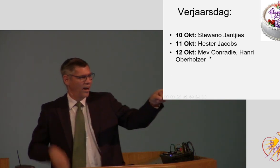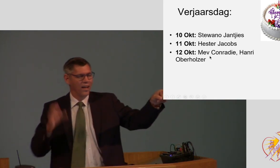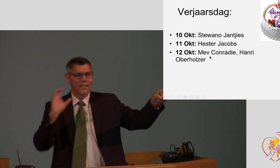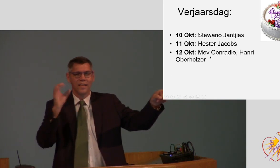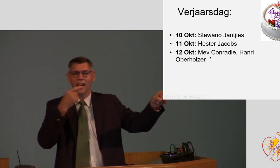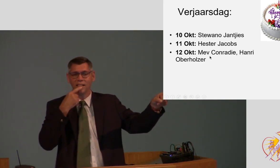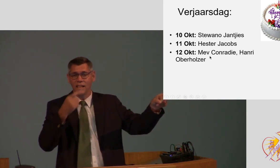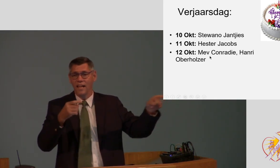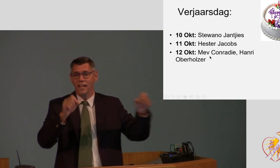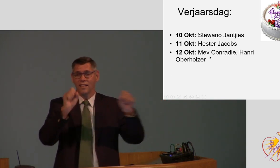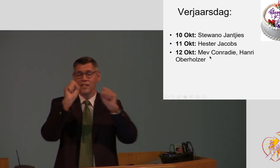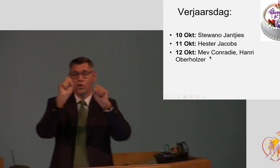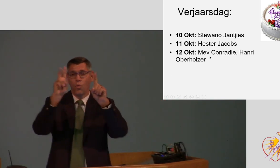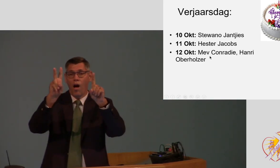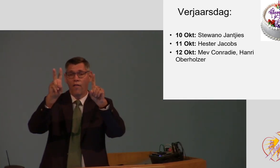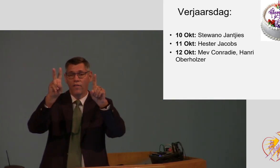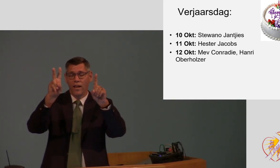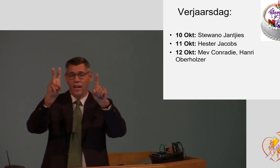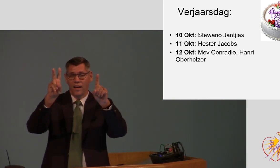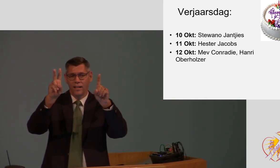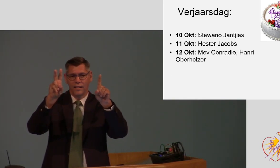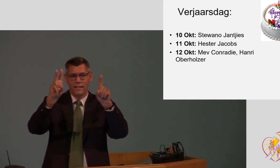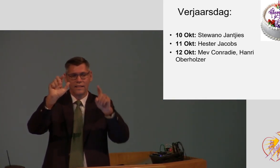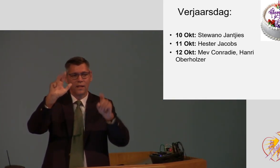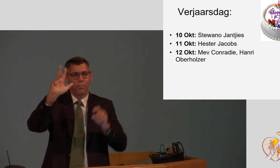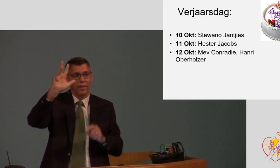Sela sê dit is die 12de September.